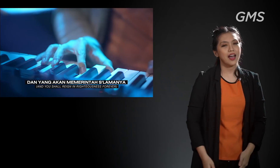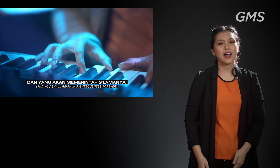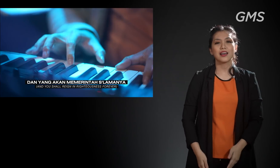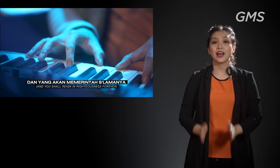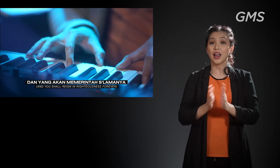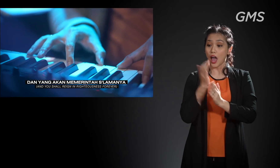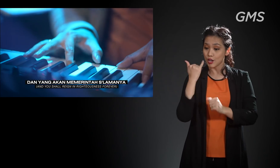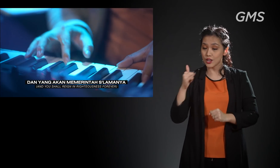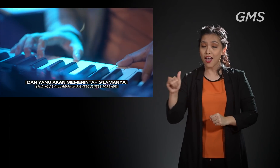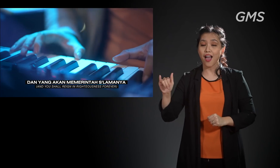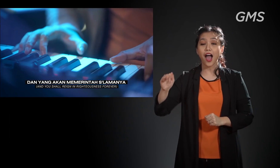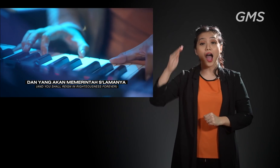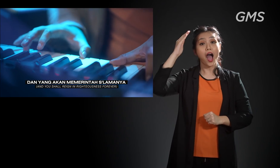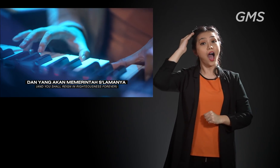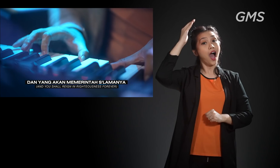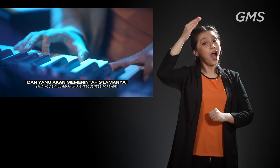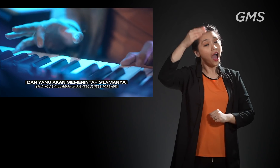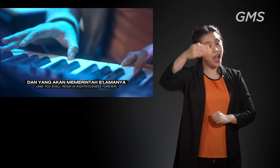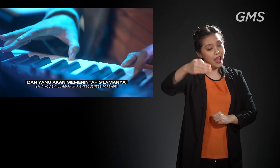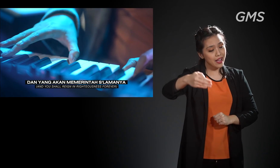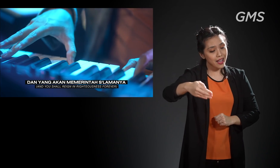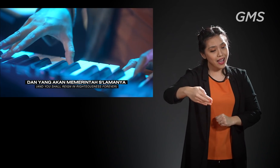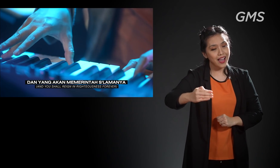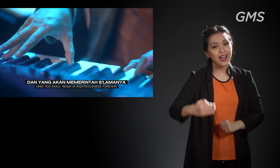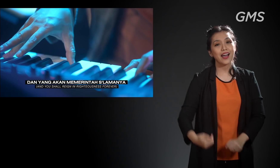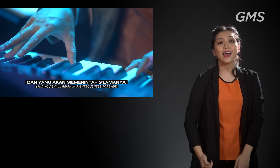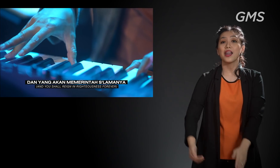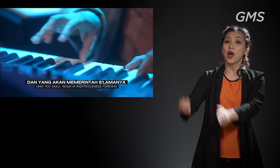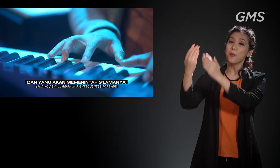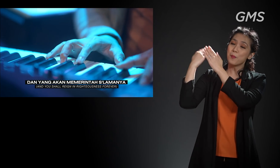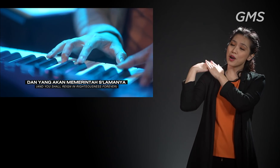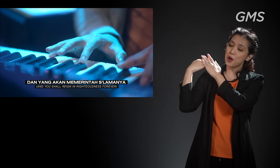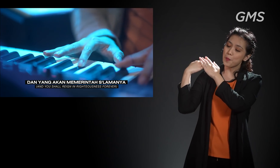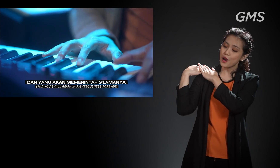tahta dan yang akan